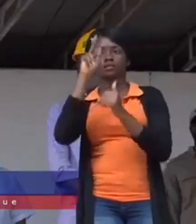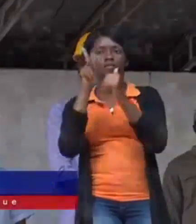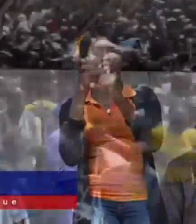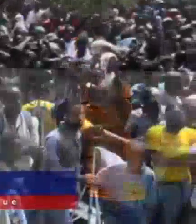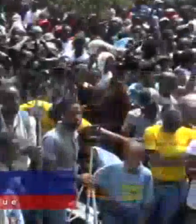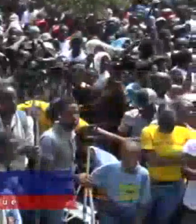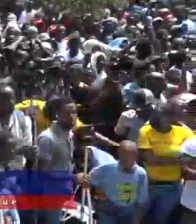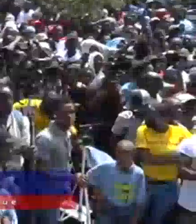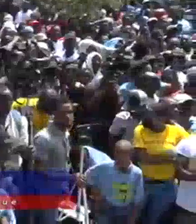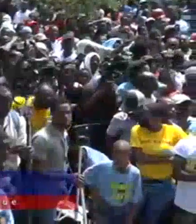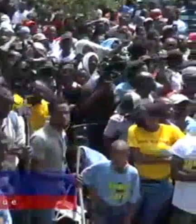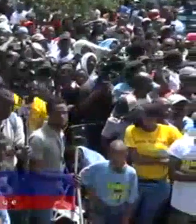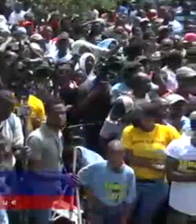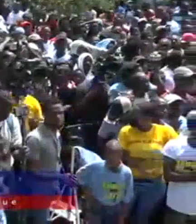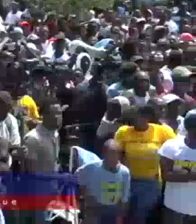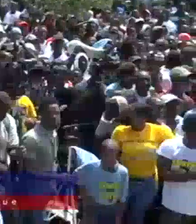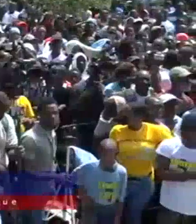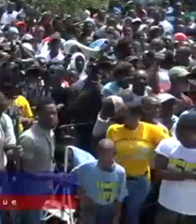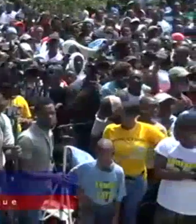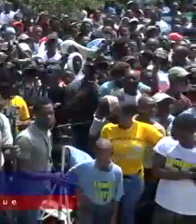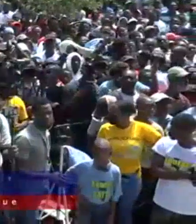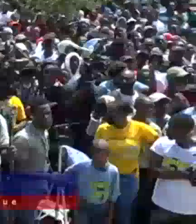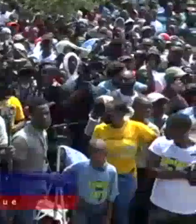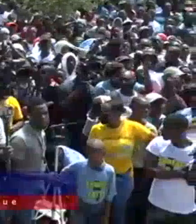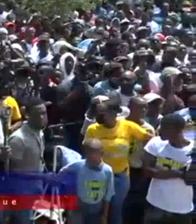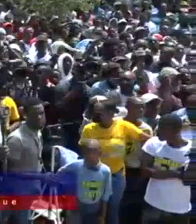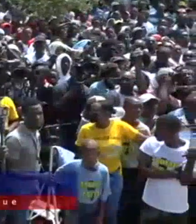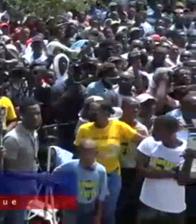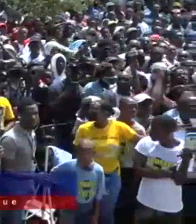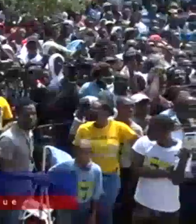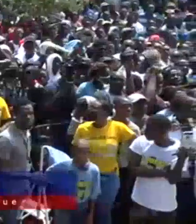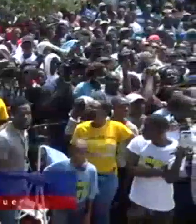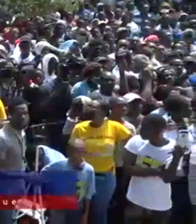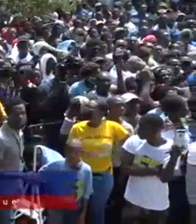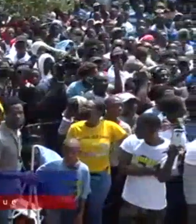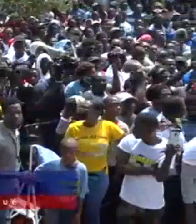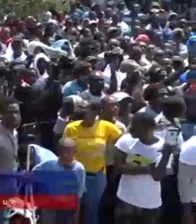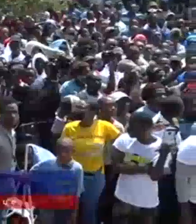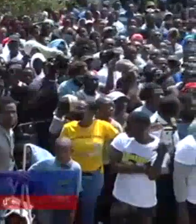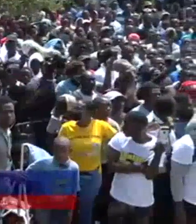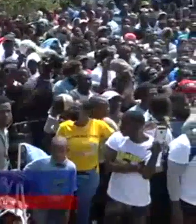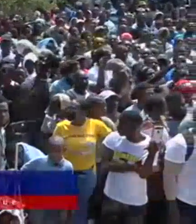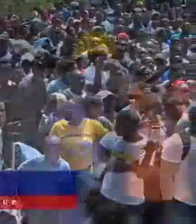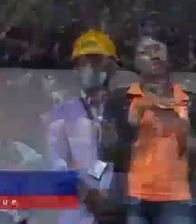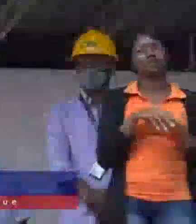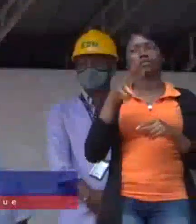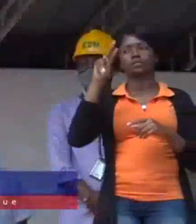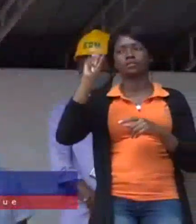là pour marcher à gaz naturel. Un troisième central encore, Capka marcher à gaz naturel.